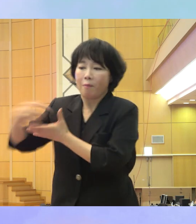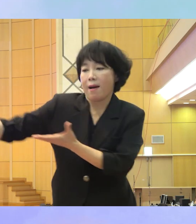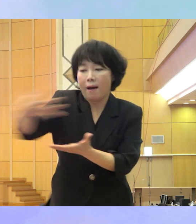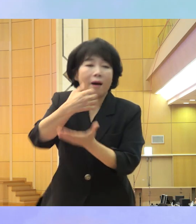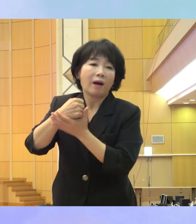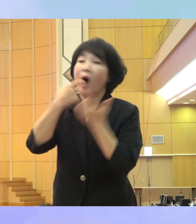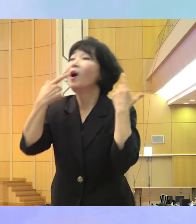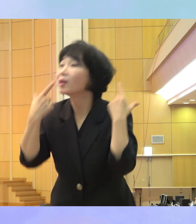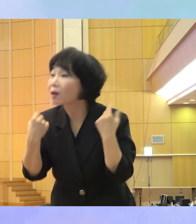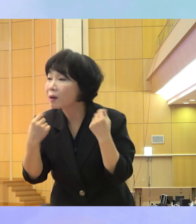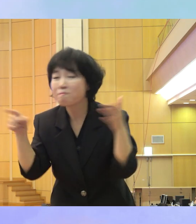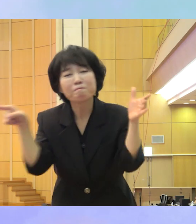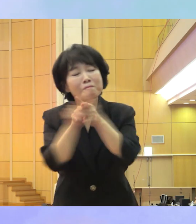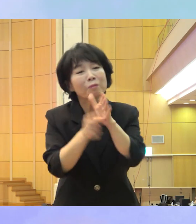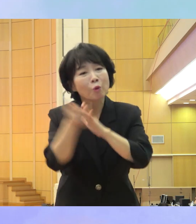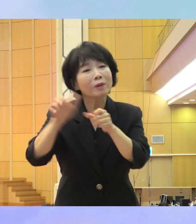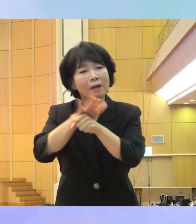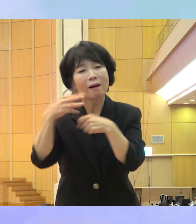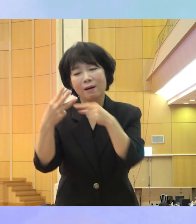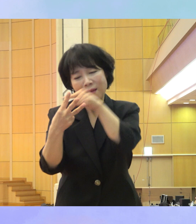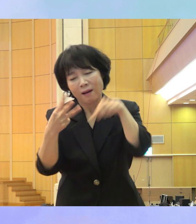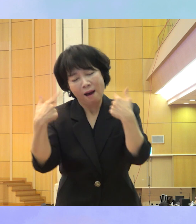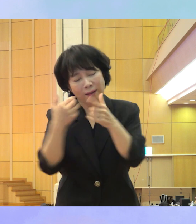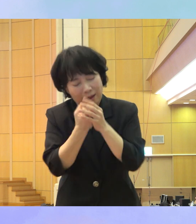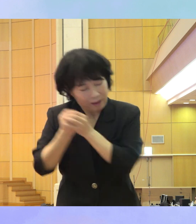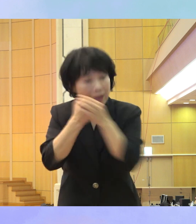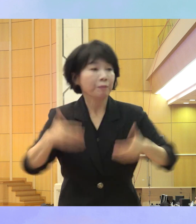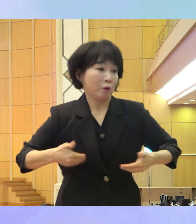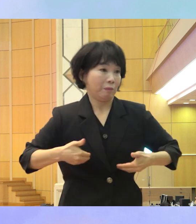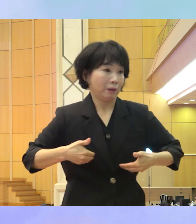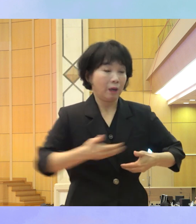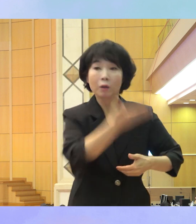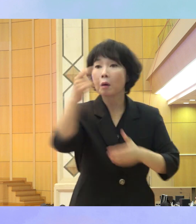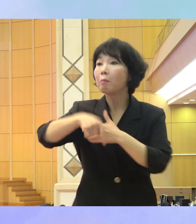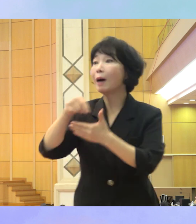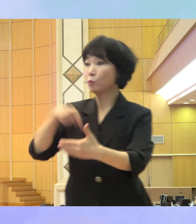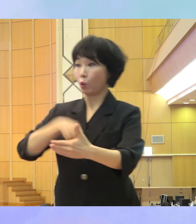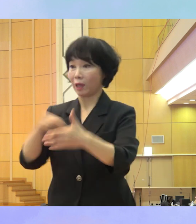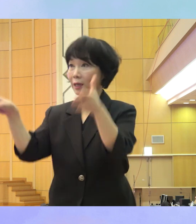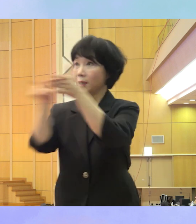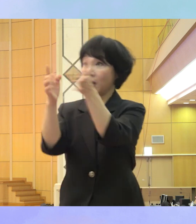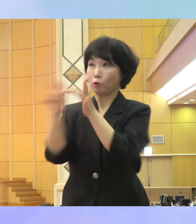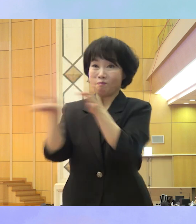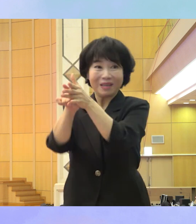사랑은 항상 있어야 하는, 여러분 마음속에 예수를 믿는 믿음,